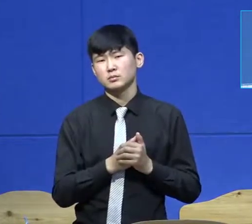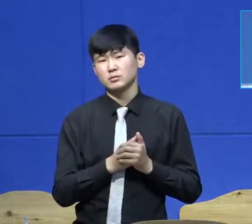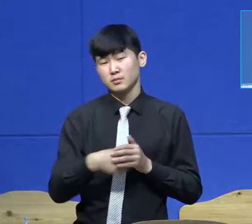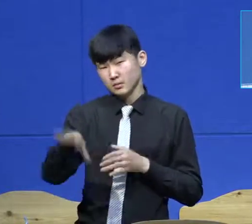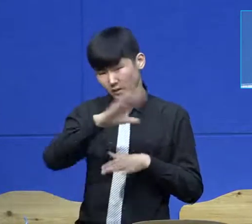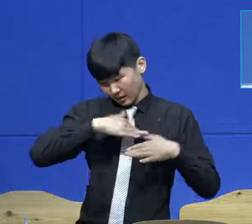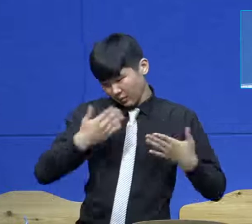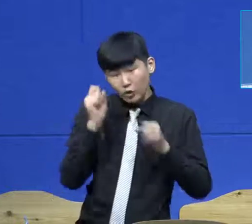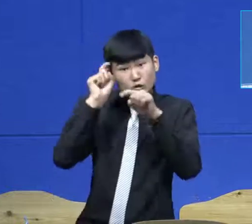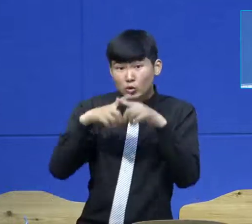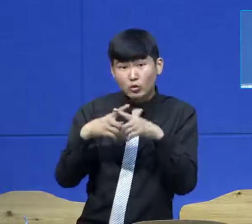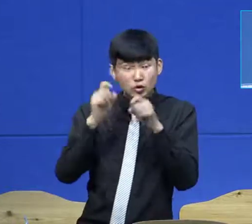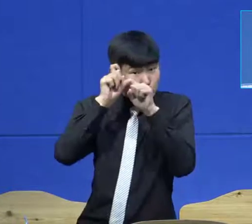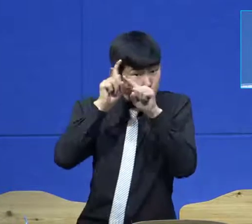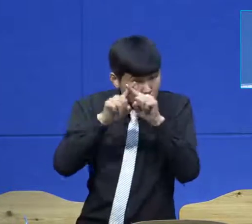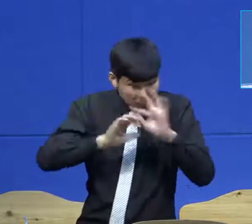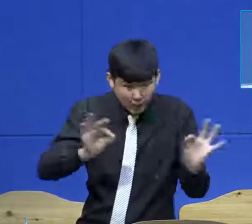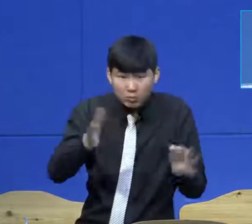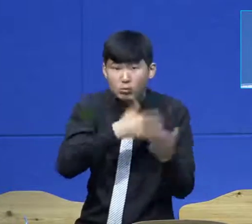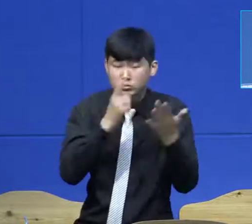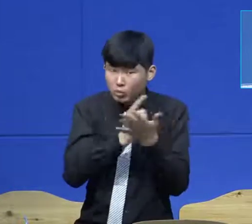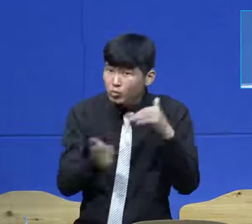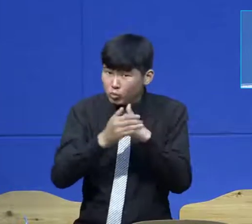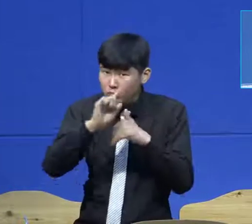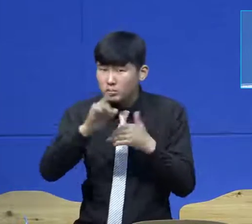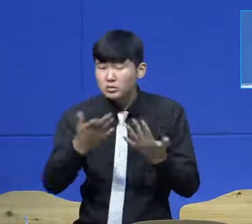Бидний амьдарч байгаа зорилго, зорилгын алдууд өхөн үсттэй.